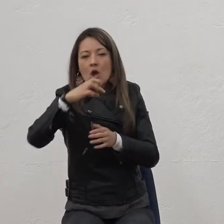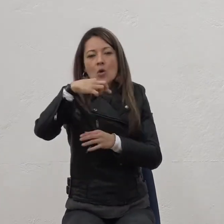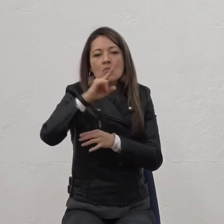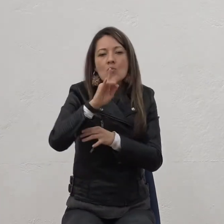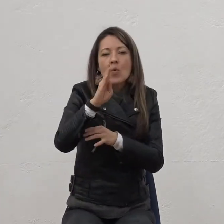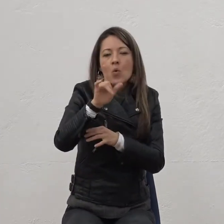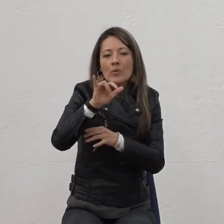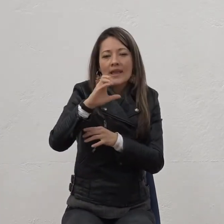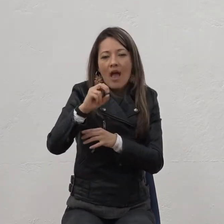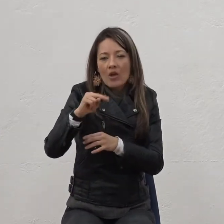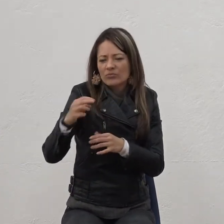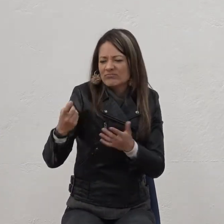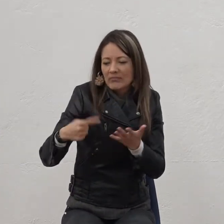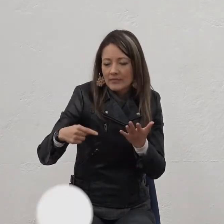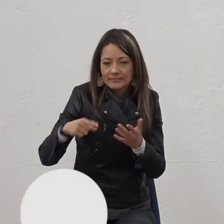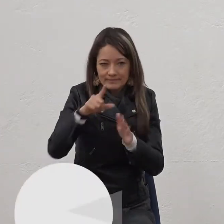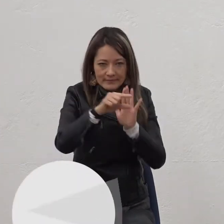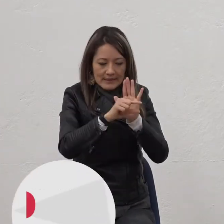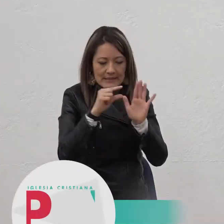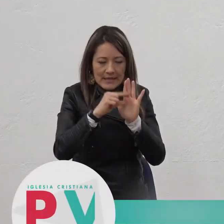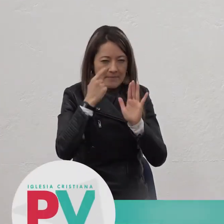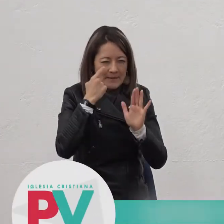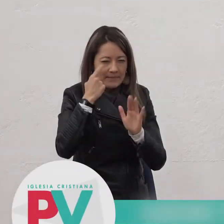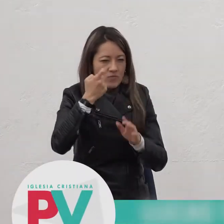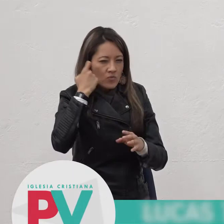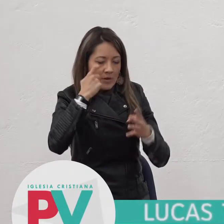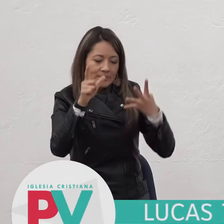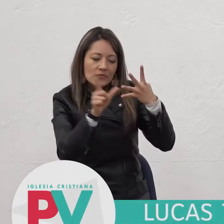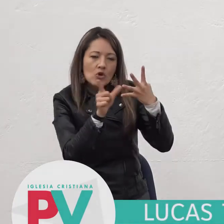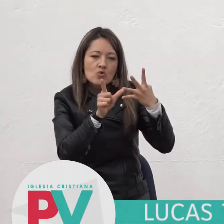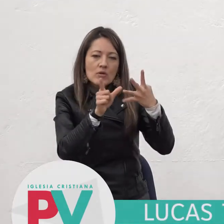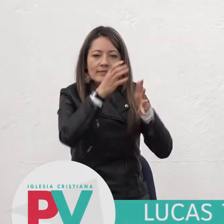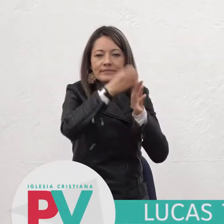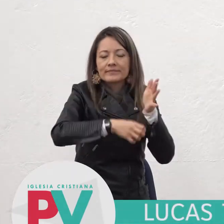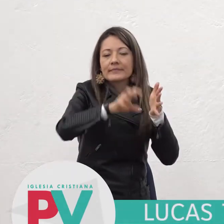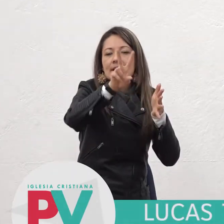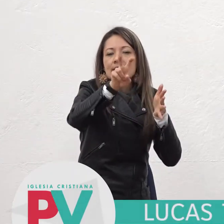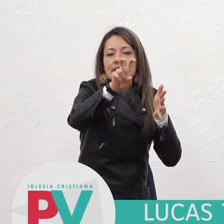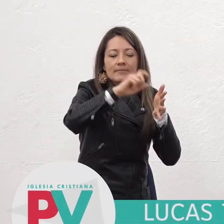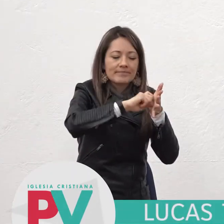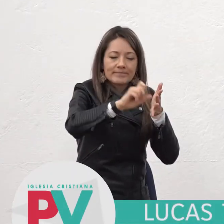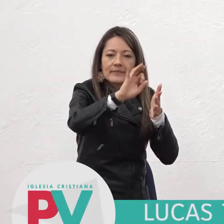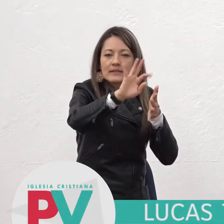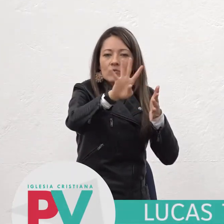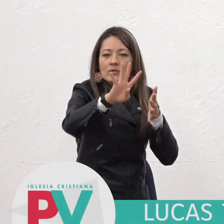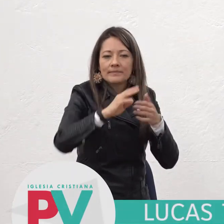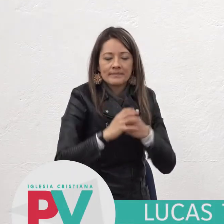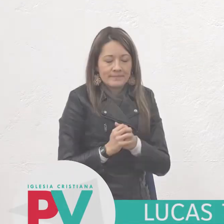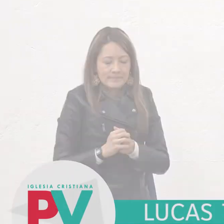leamos esta cita. Vamos a leer Lucas 7:34.